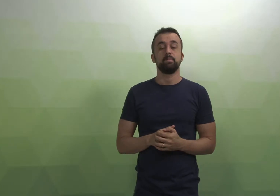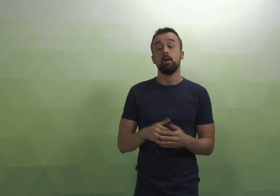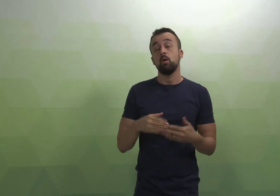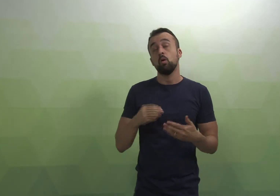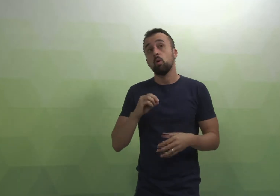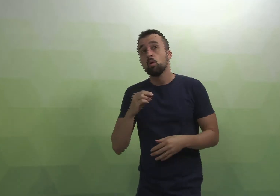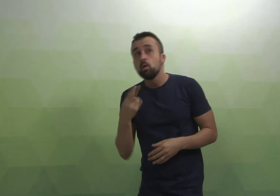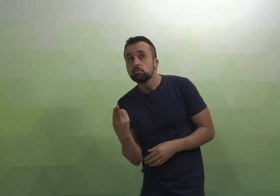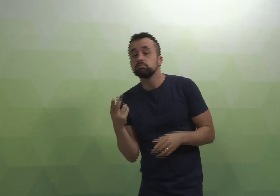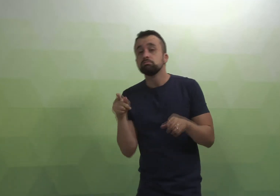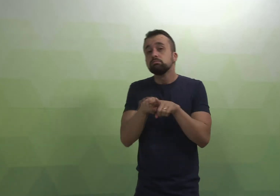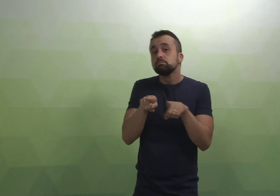Ou como